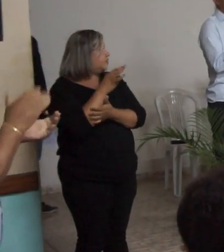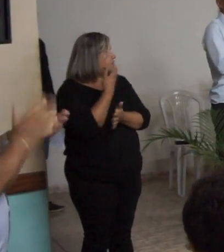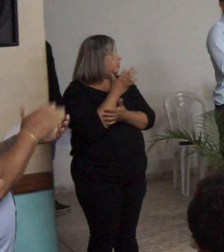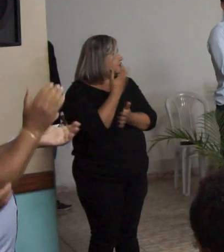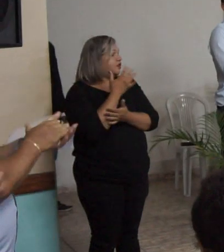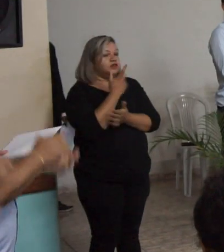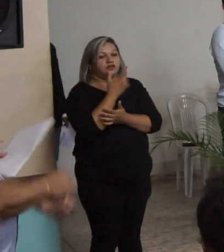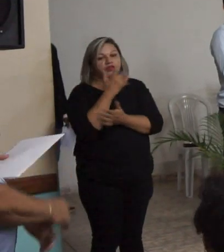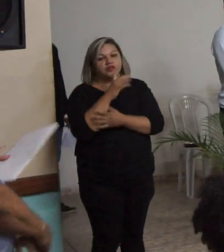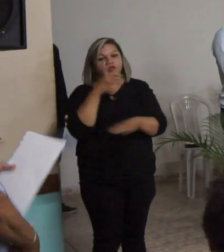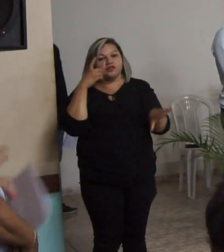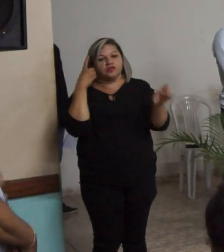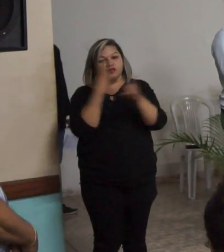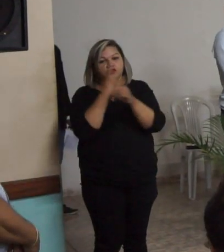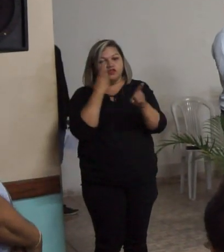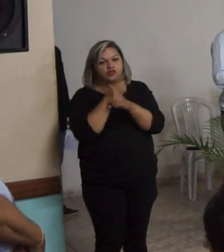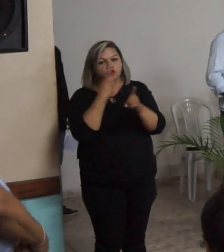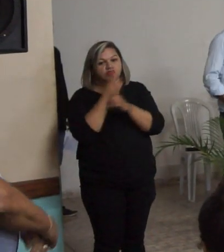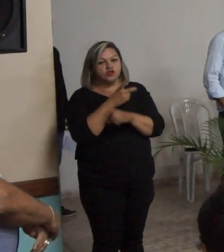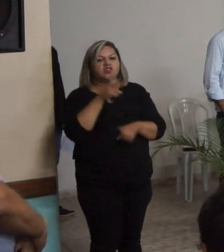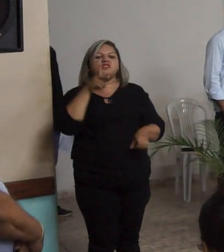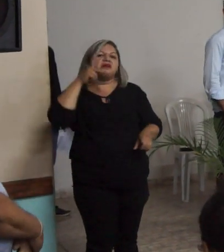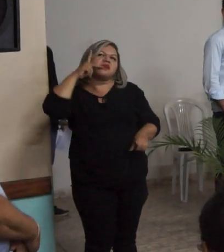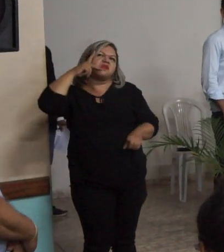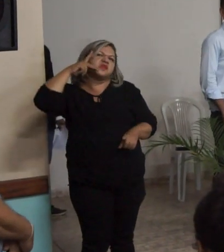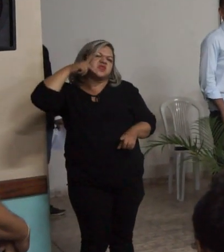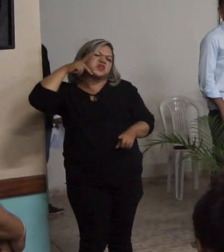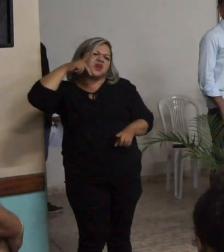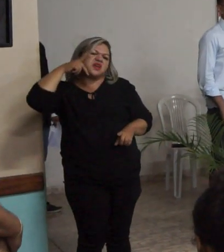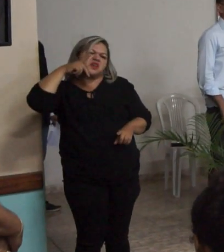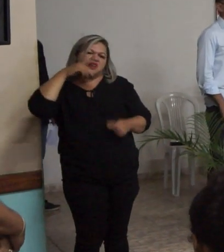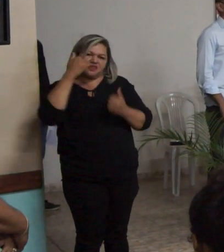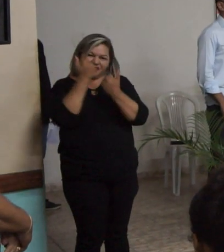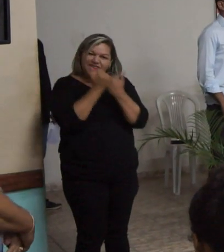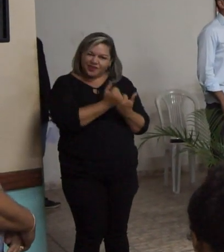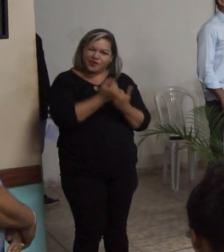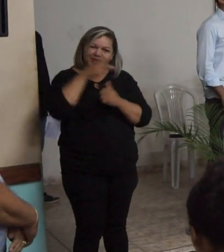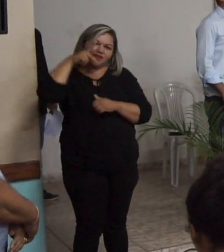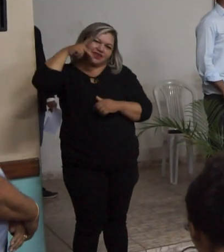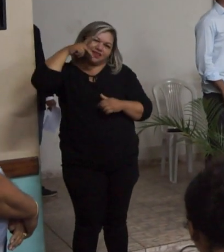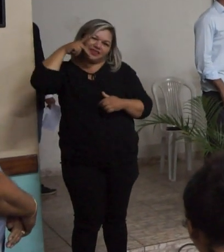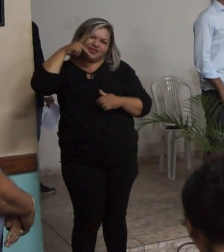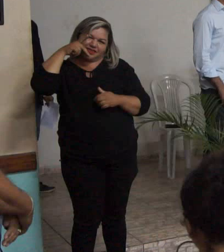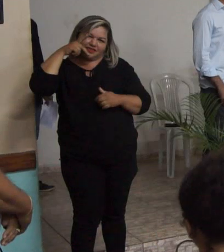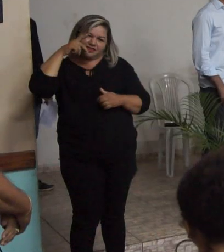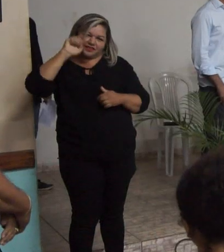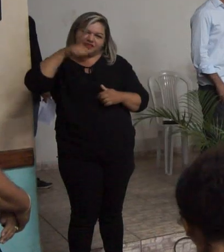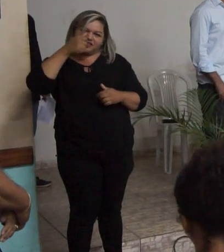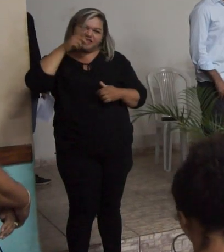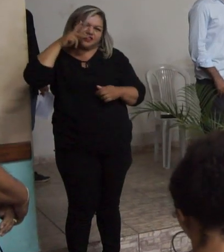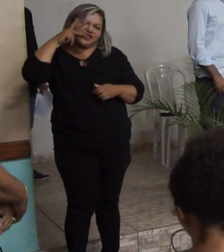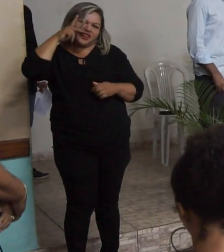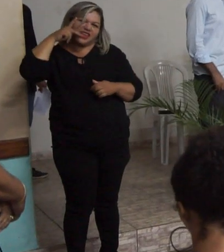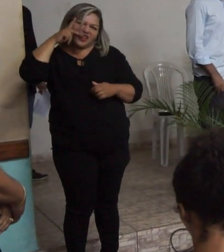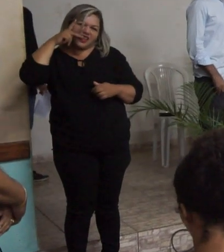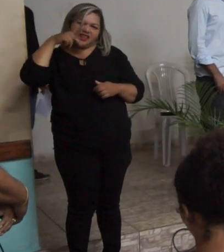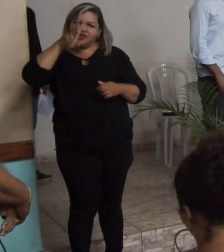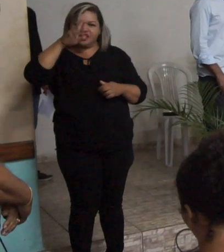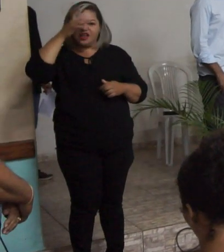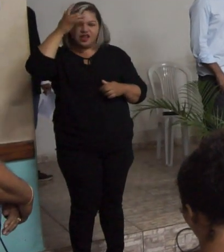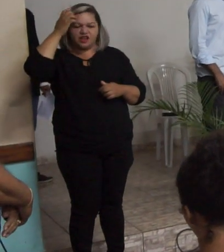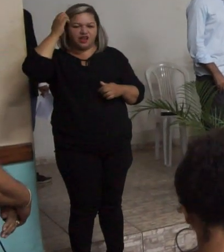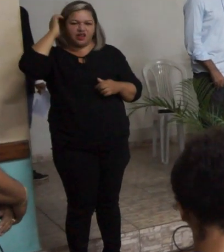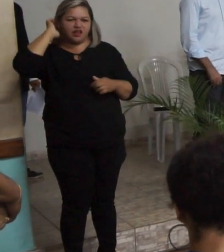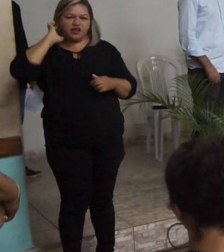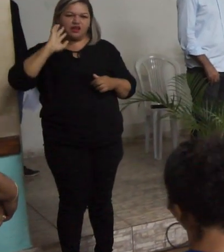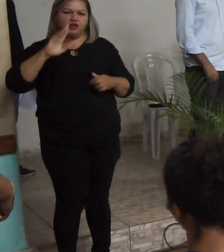encontrei uma pessoa, tenho certeza, compromissada também e apaixonada por esse município. Então, a partir de quarta-feira, Caxias